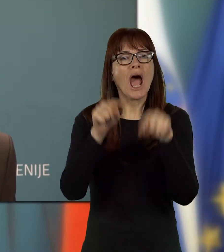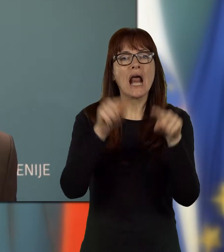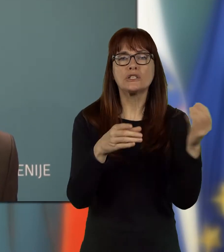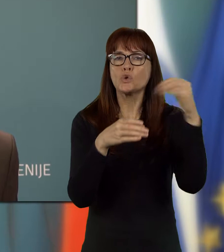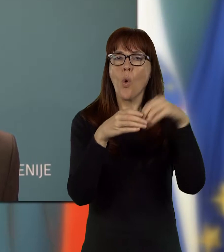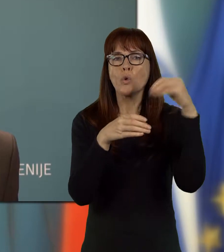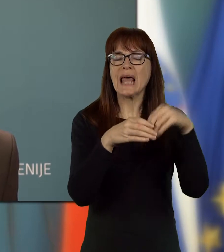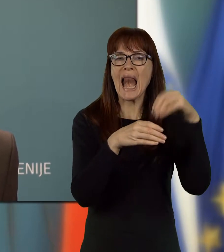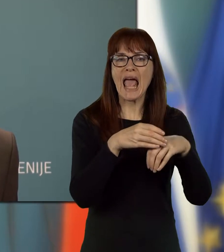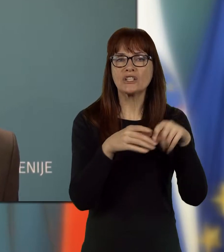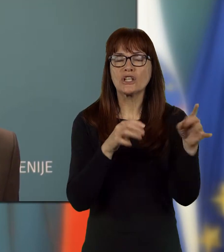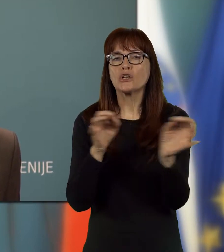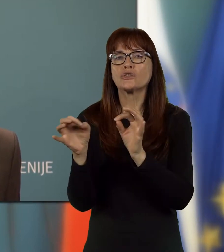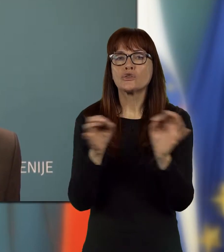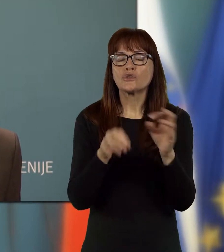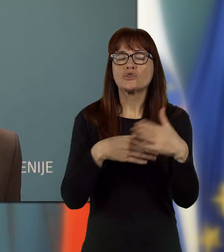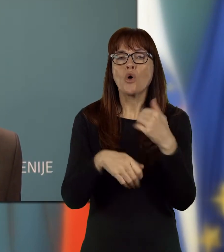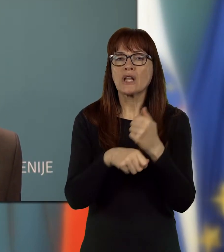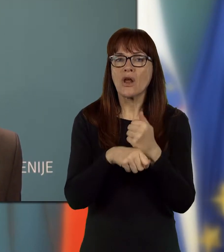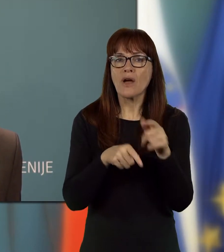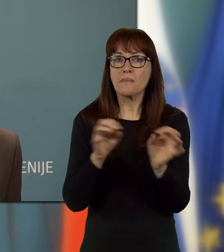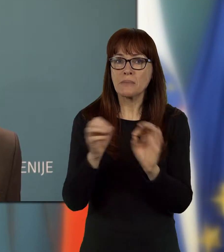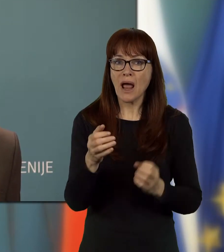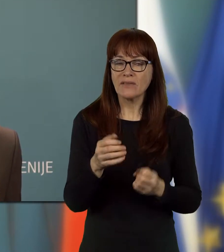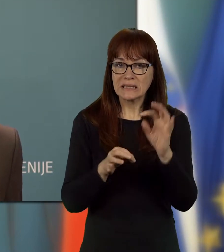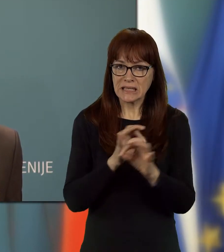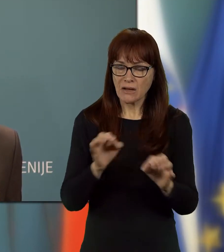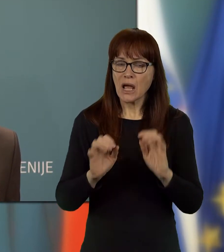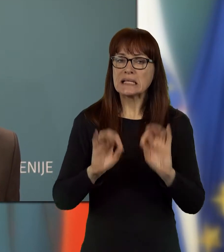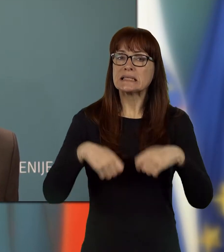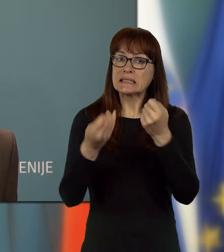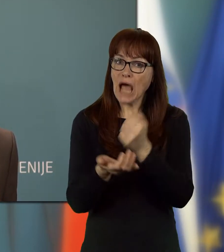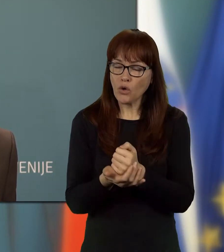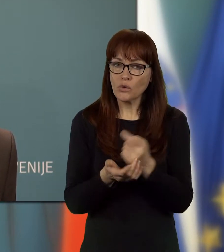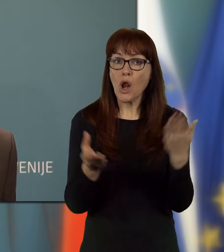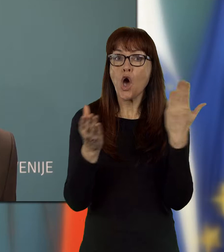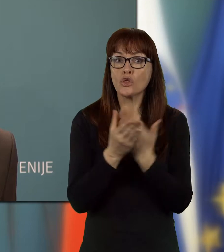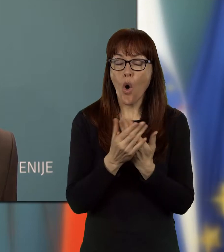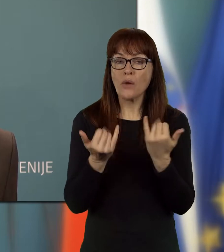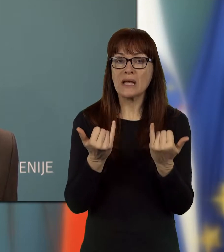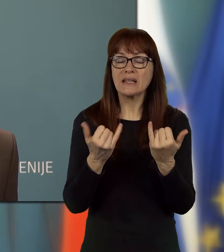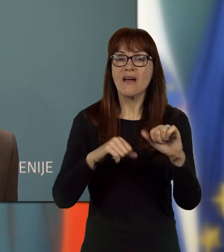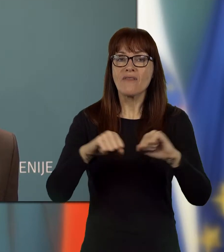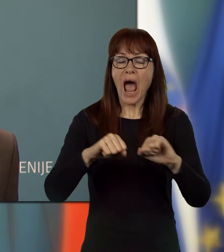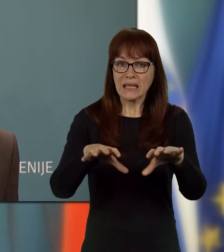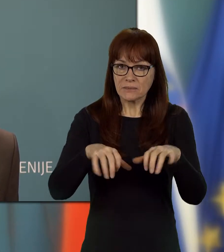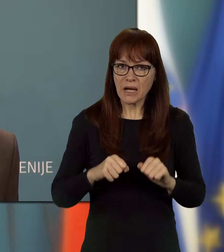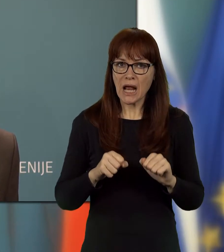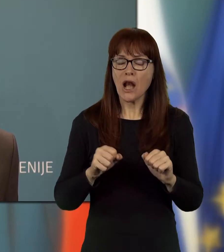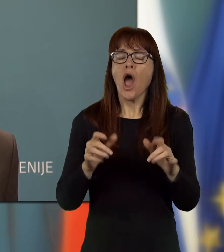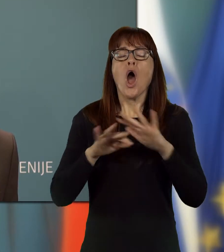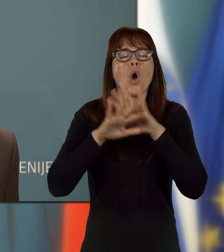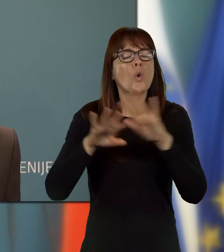različnimi udeleženci, ki so sodelovali pri tej pripravi strategije, zagotovimo, da je dokument, ki ga je danes sprejela vlada, kljub vsemu